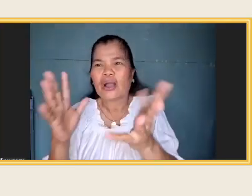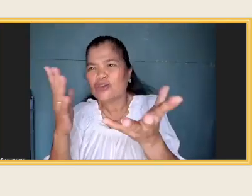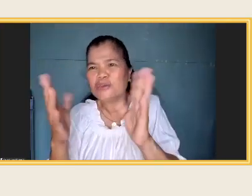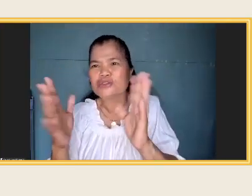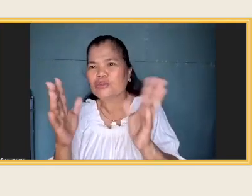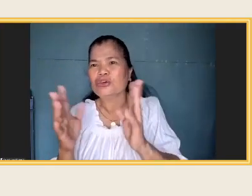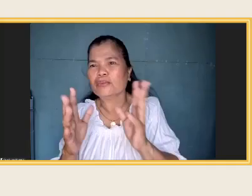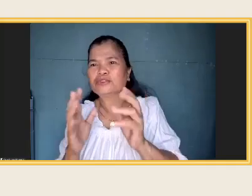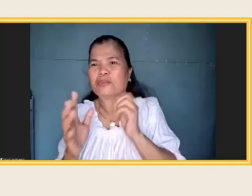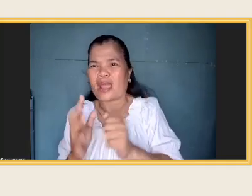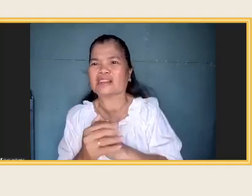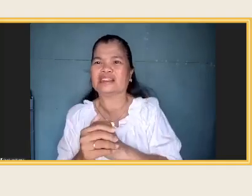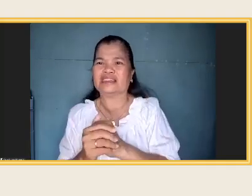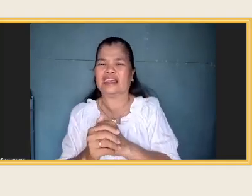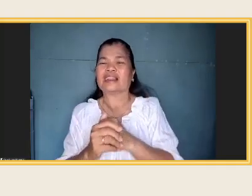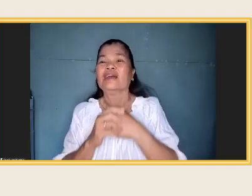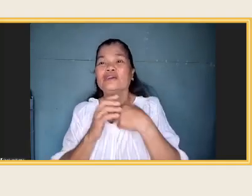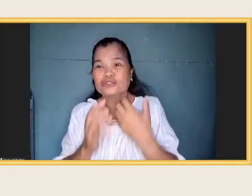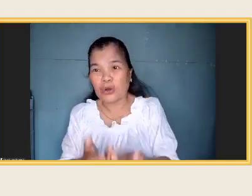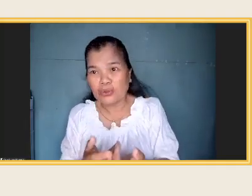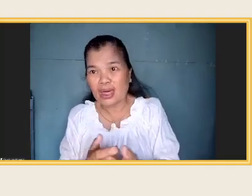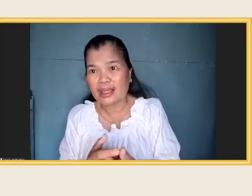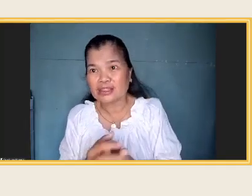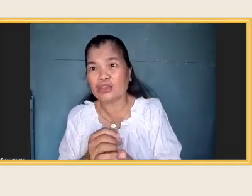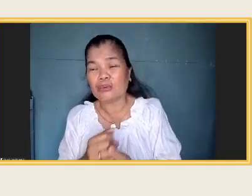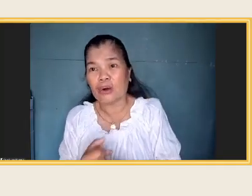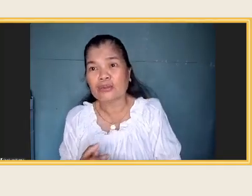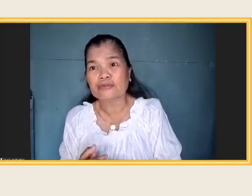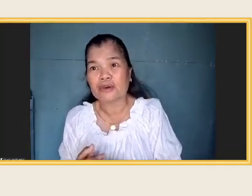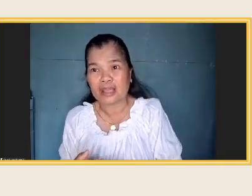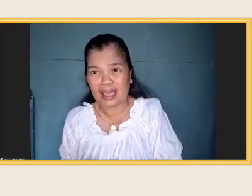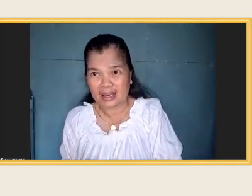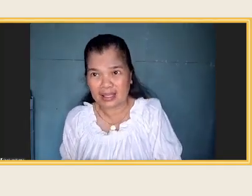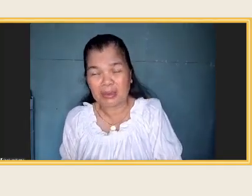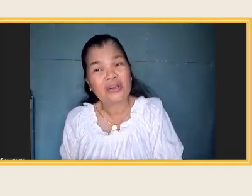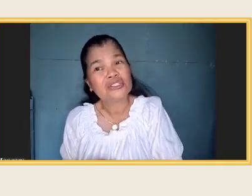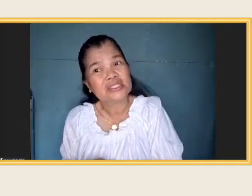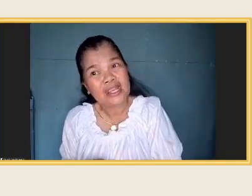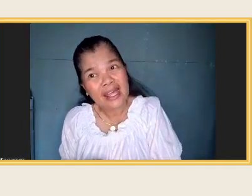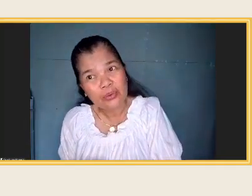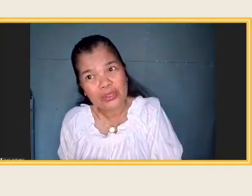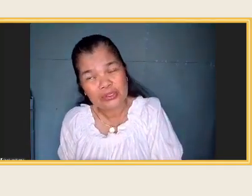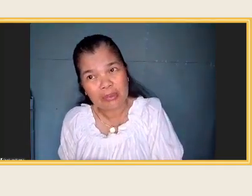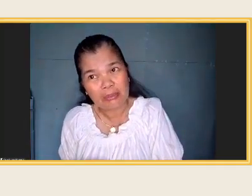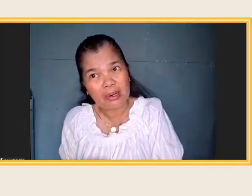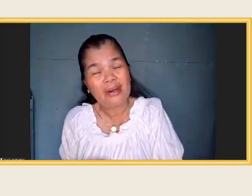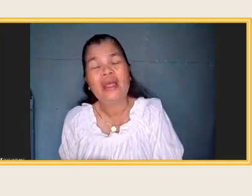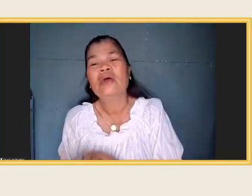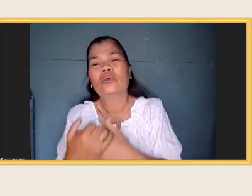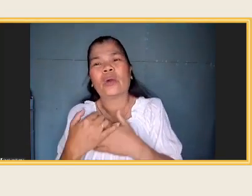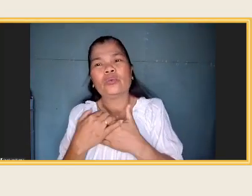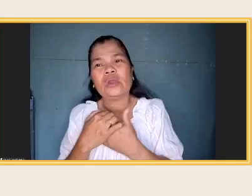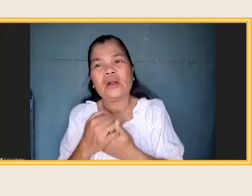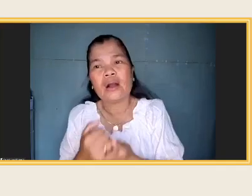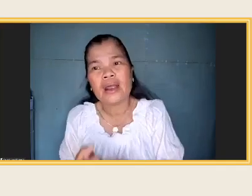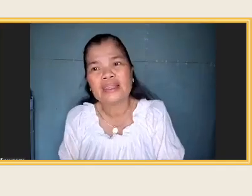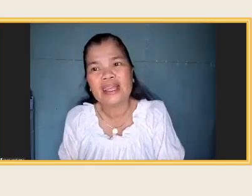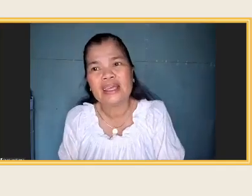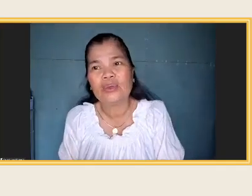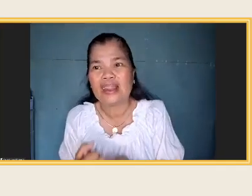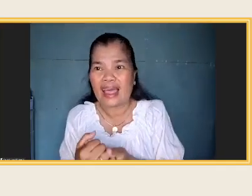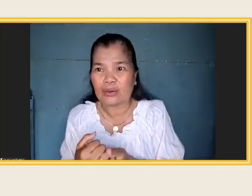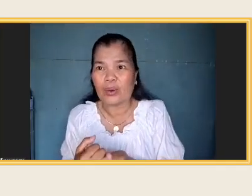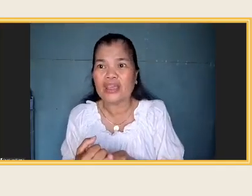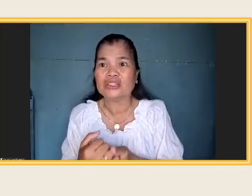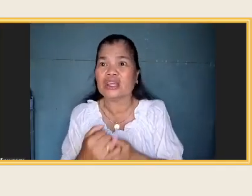nyo, kayo mismo, you must practice it so that you won't forget it because it's a language. Remember, when we are